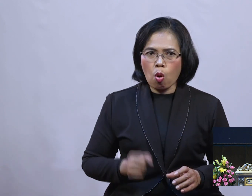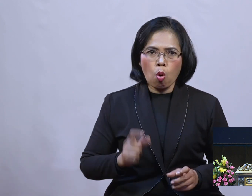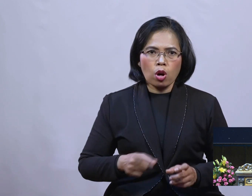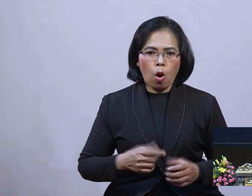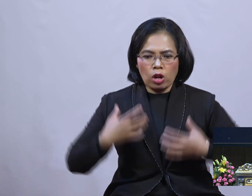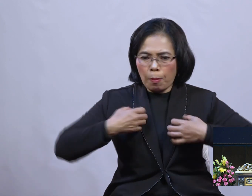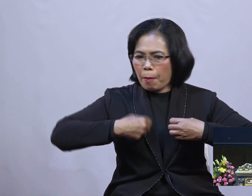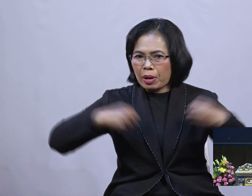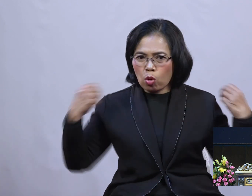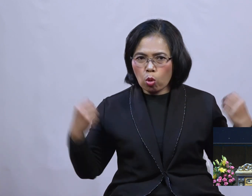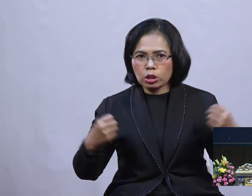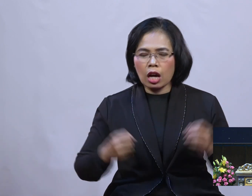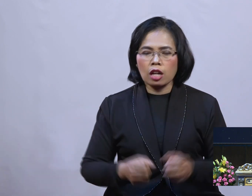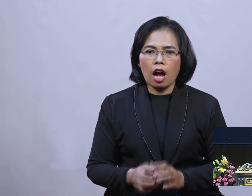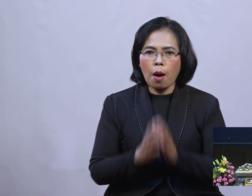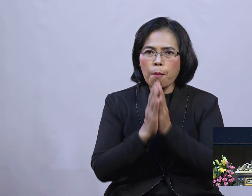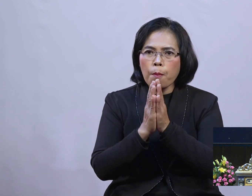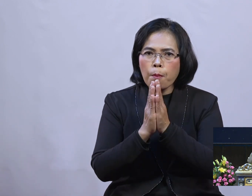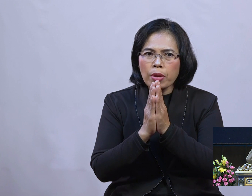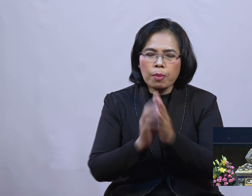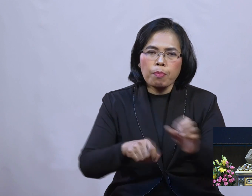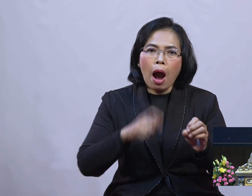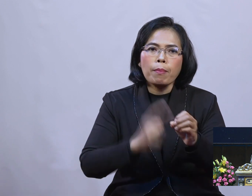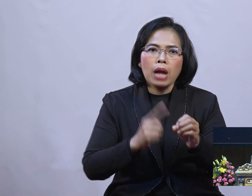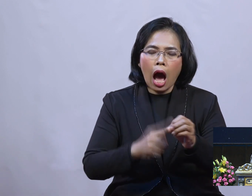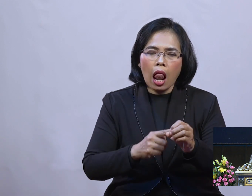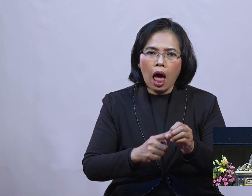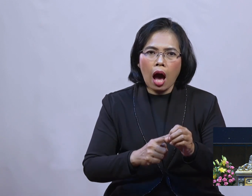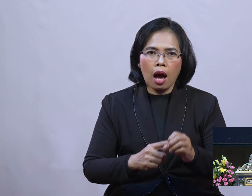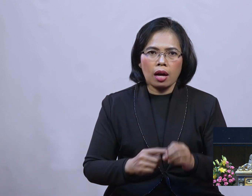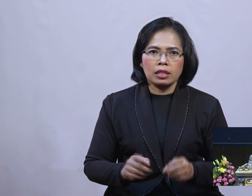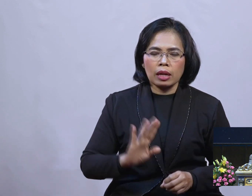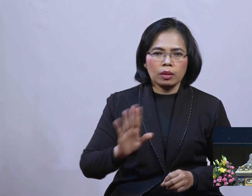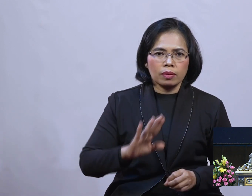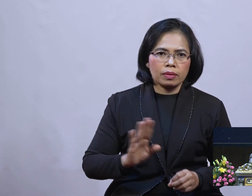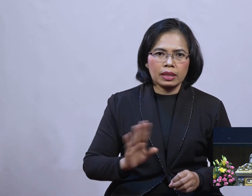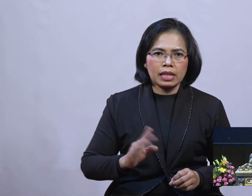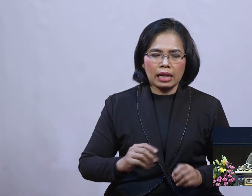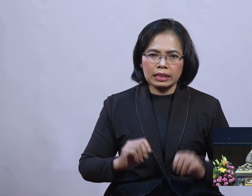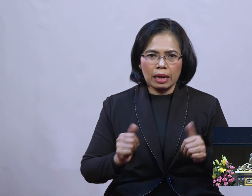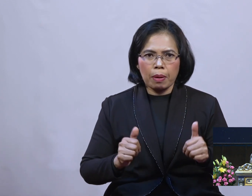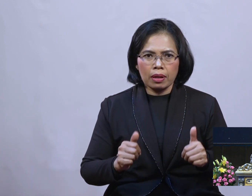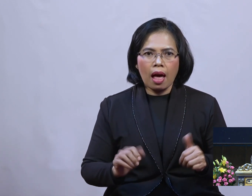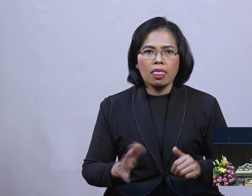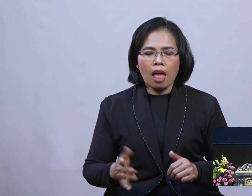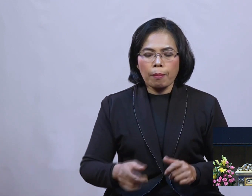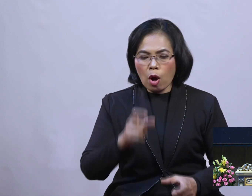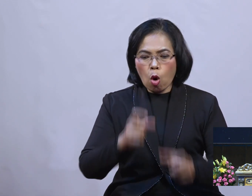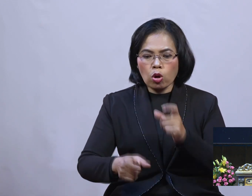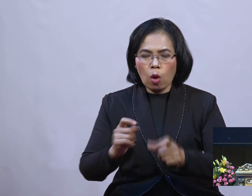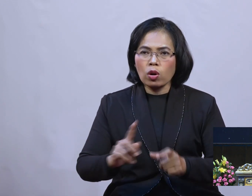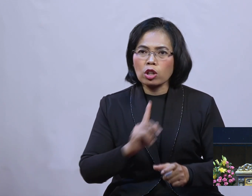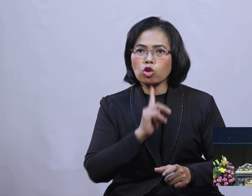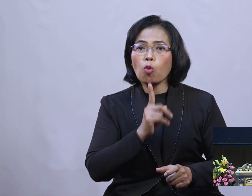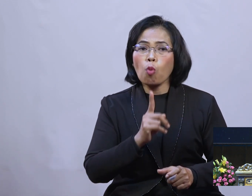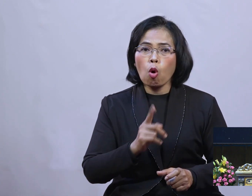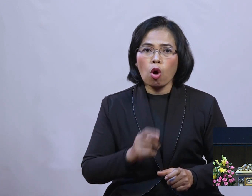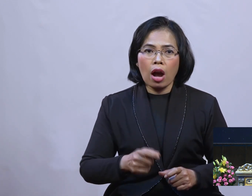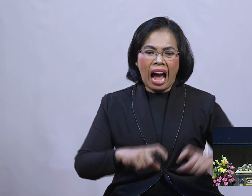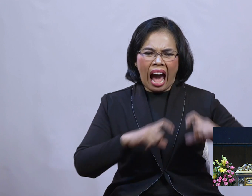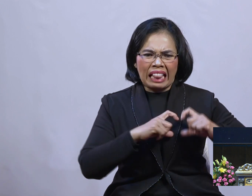juga mereka yang menyembah berhala yang harus bertobat tapi orang-orang sombong harus bertobat karena apa atau dikuasai oleh iblis